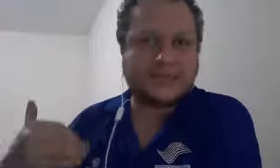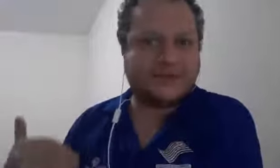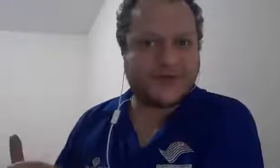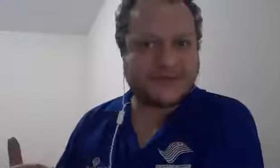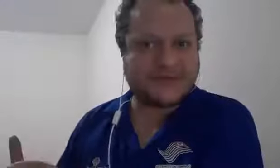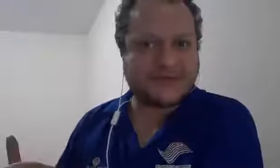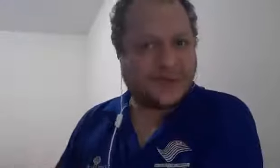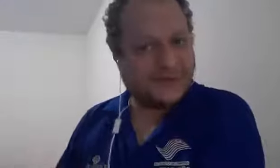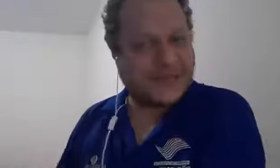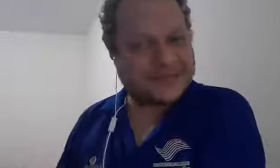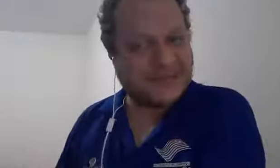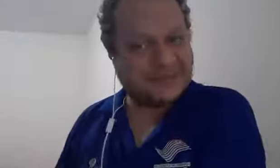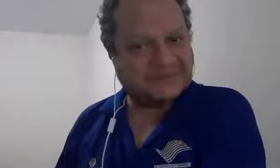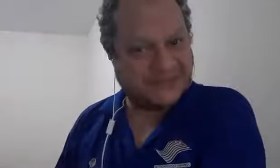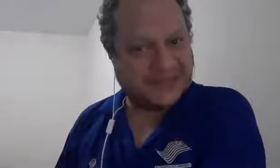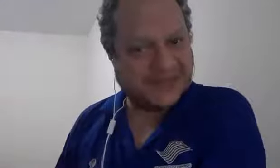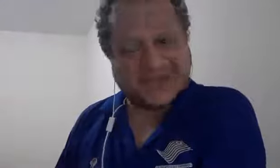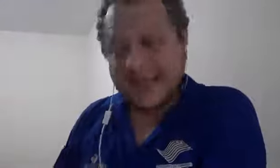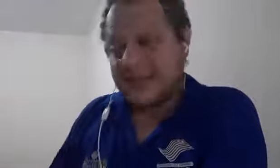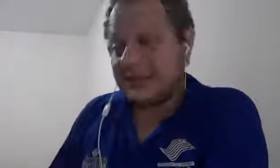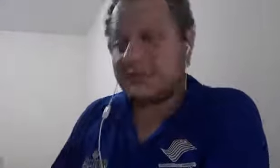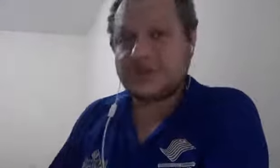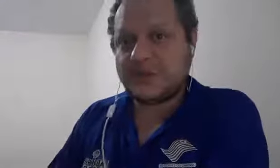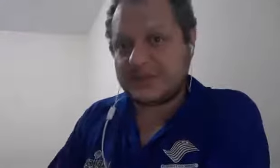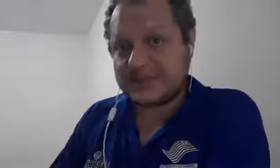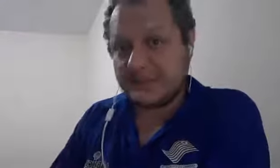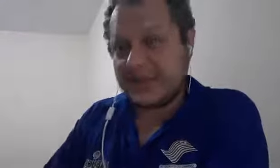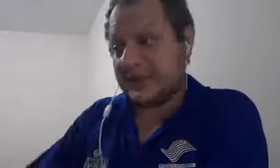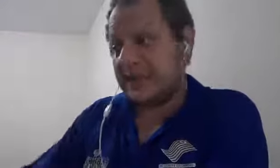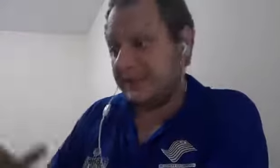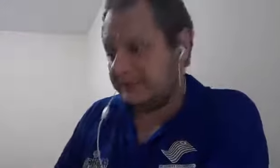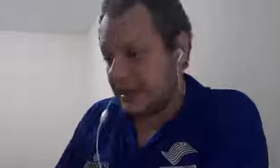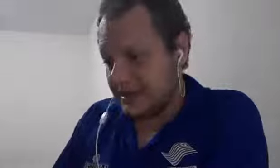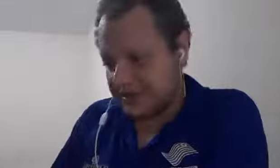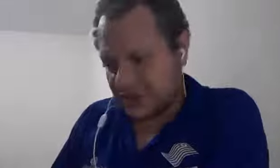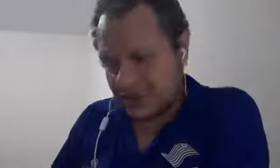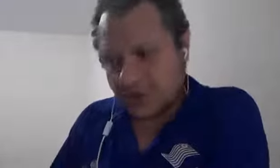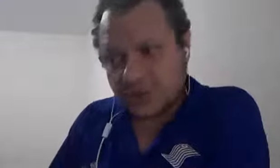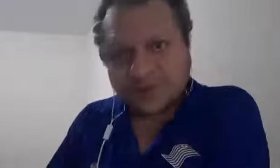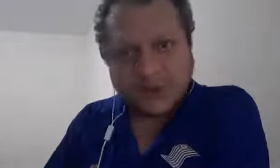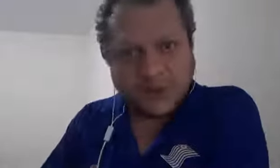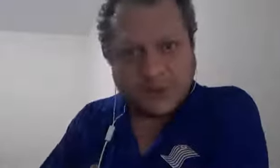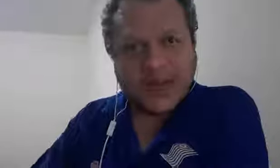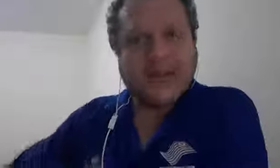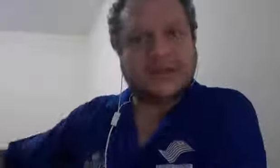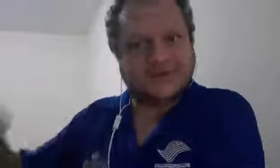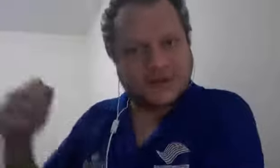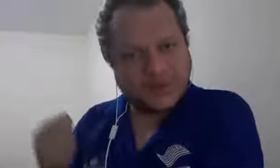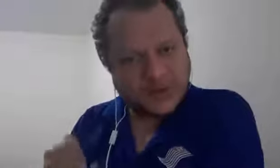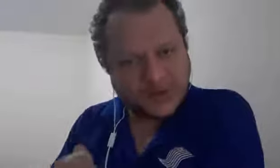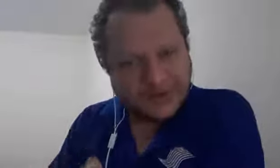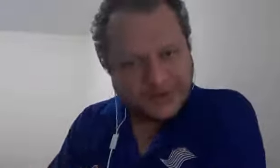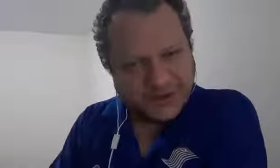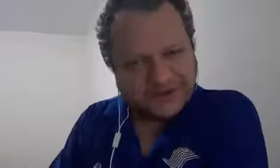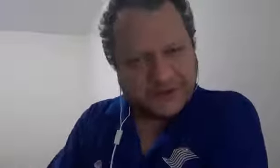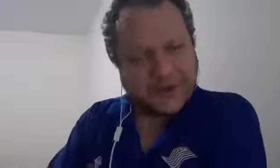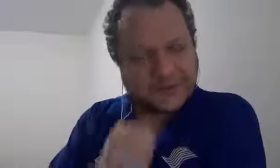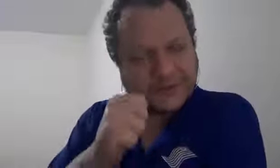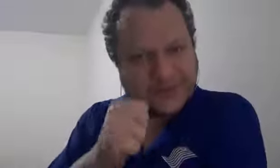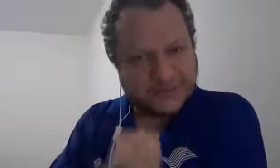volta presencial. Quem sabe? Não é verdade? Então, só para vocês saberem que se a gente continuar no online, vamos continuar firme e forte, porque é